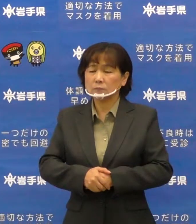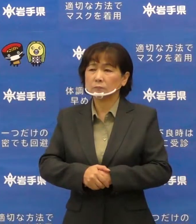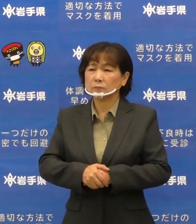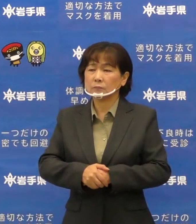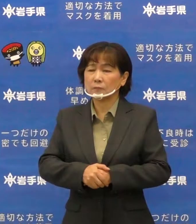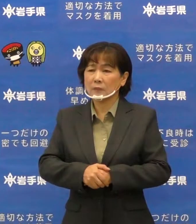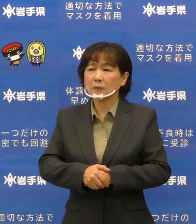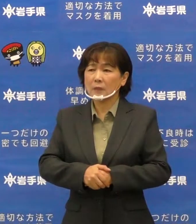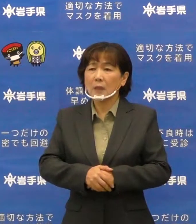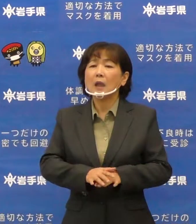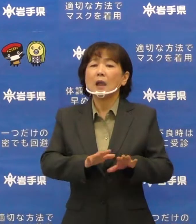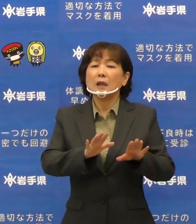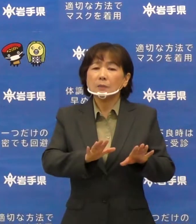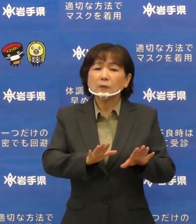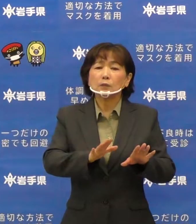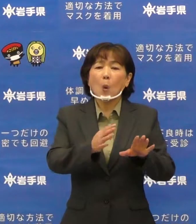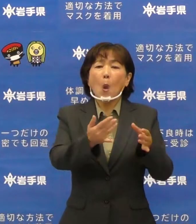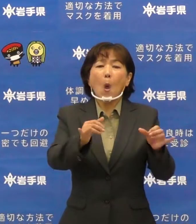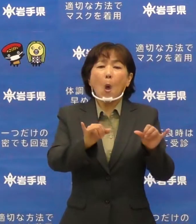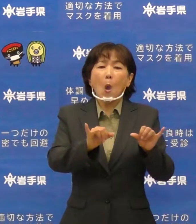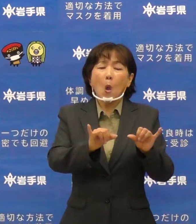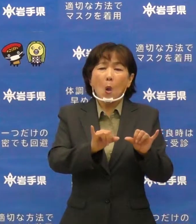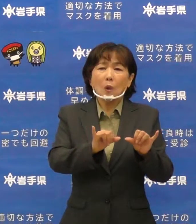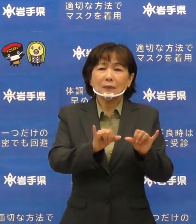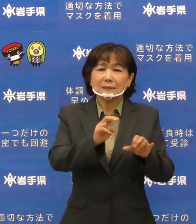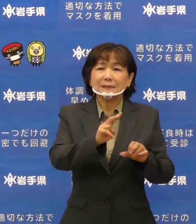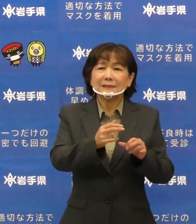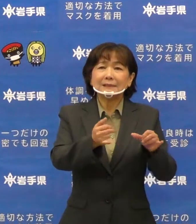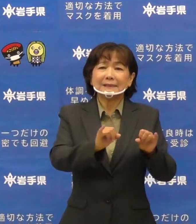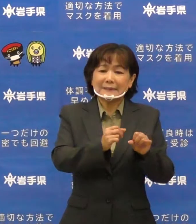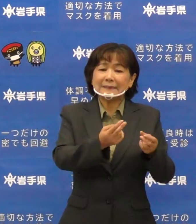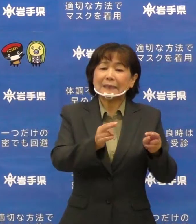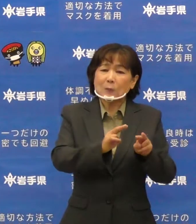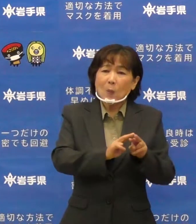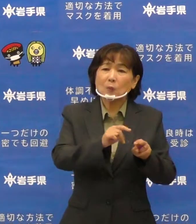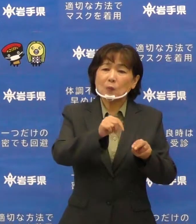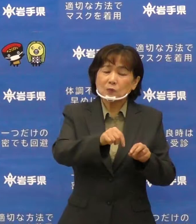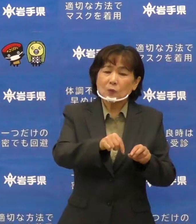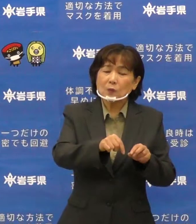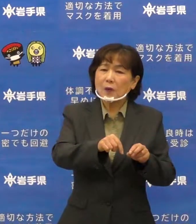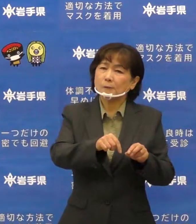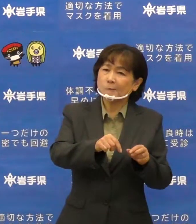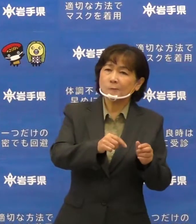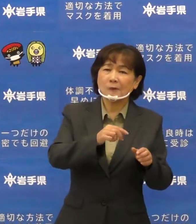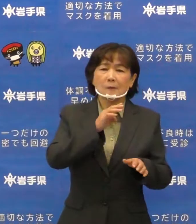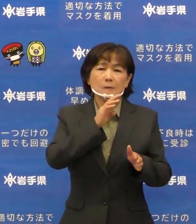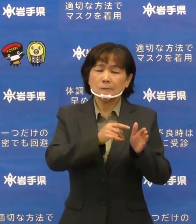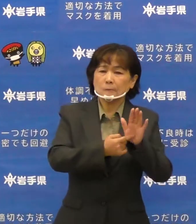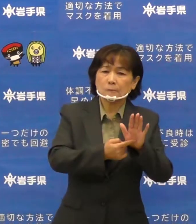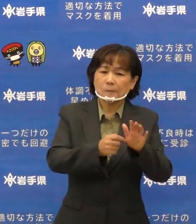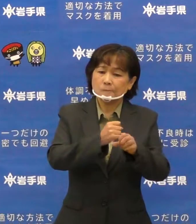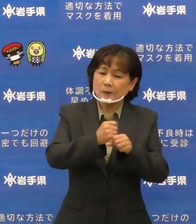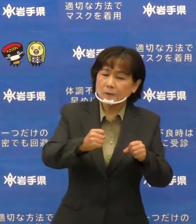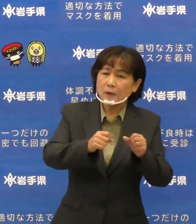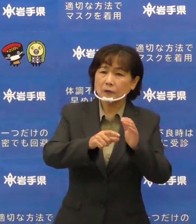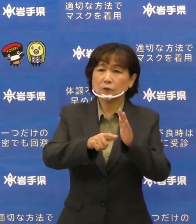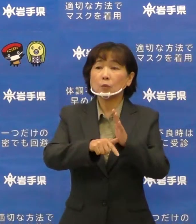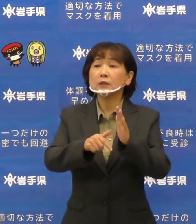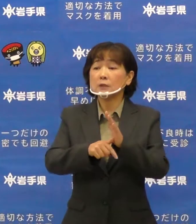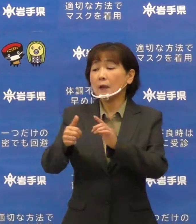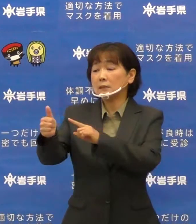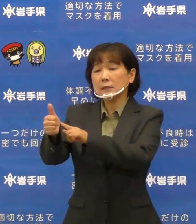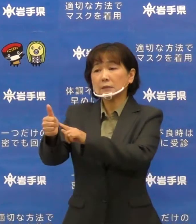みでなければならないということから、はい、それを実現できないのであれば辞退すべきだということでしょうか。 まあ、こ